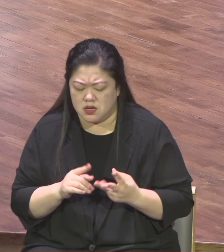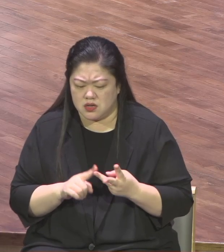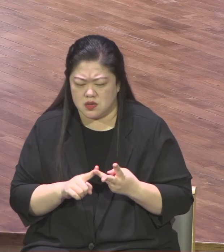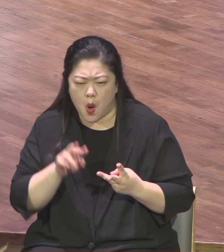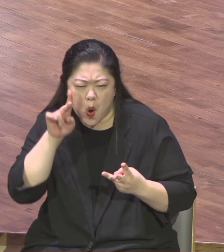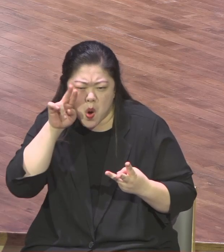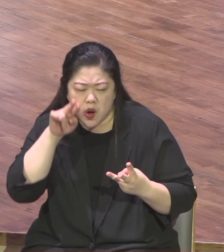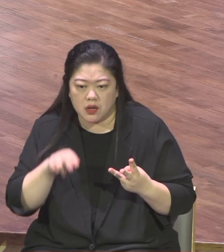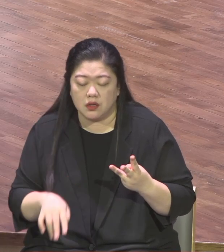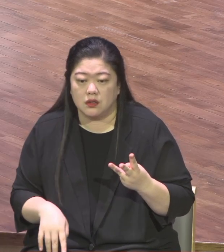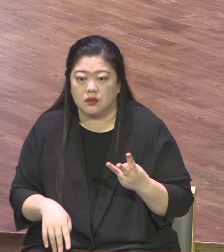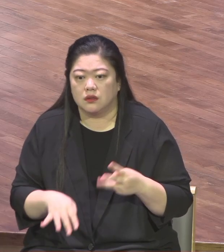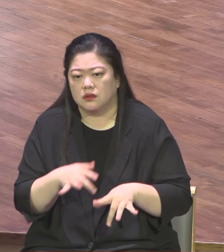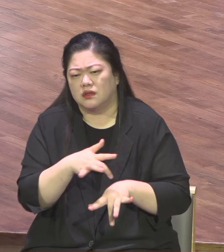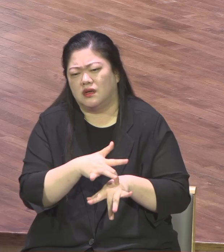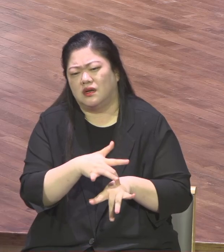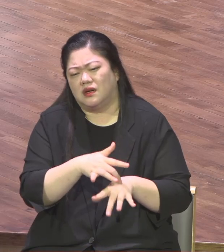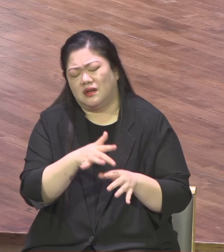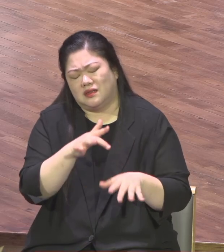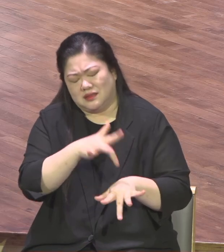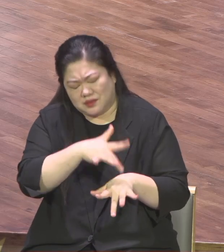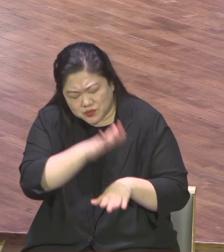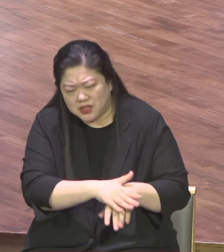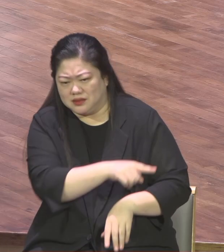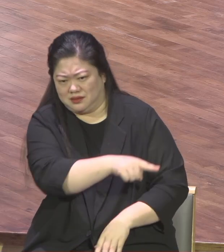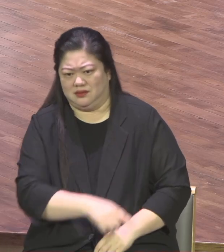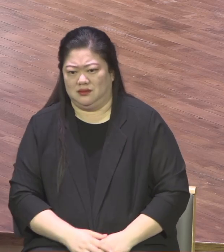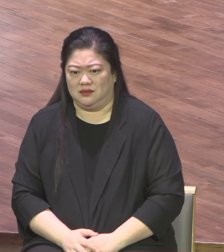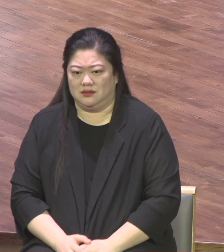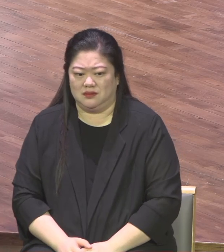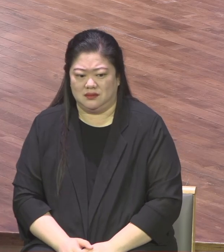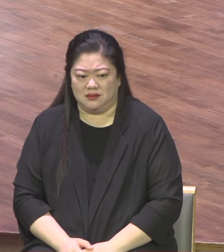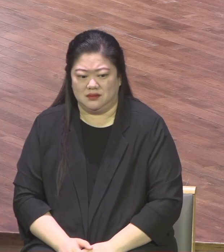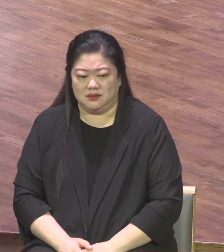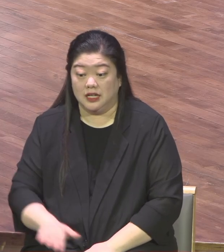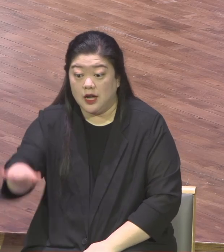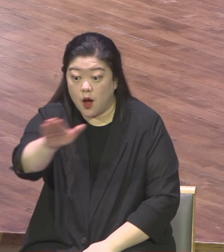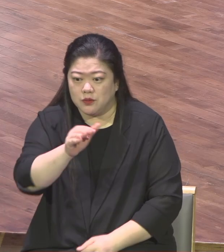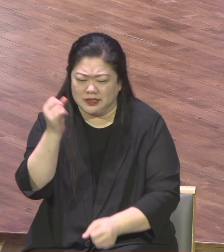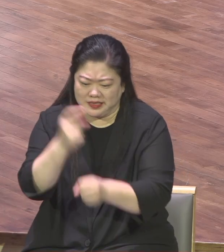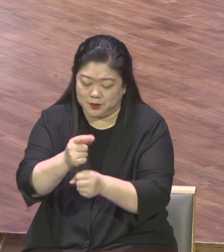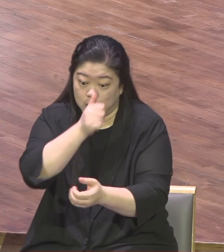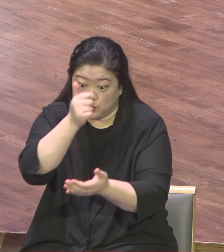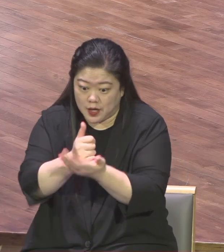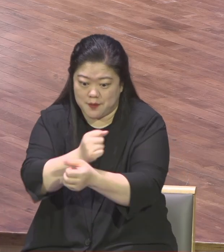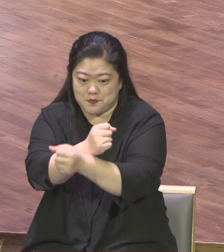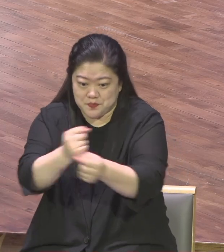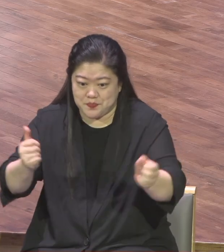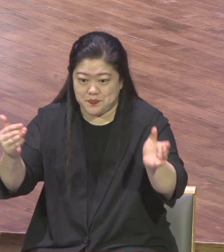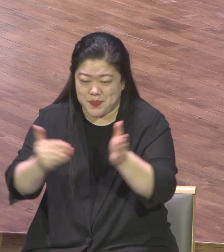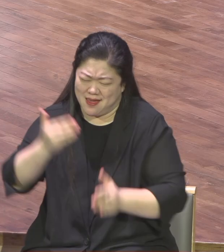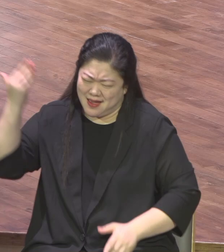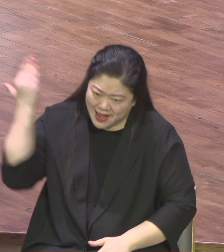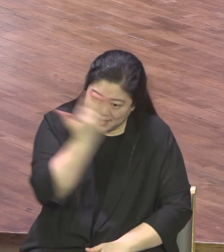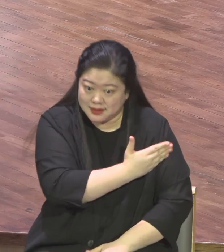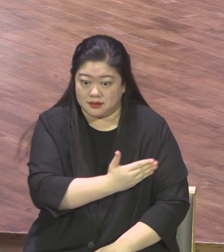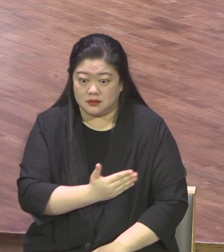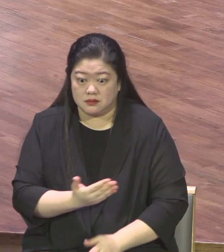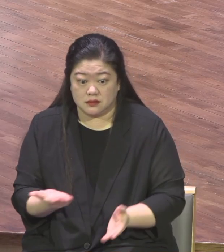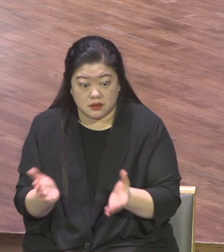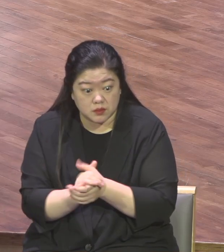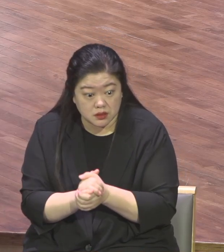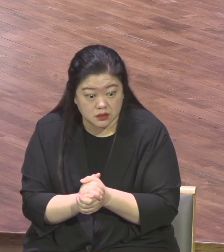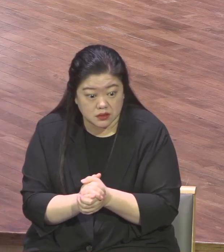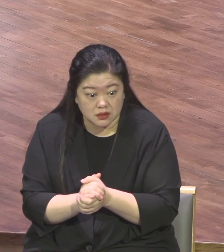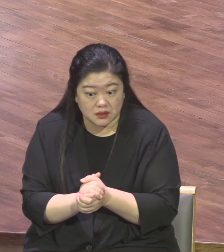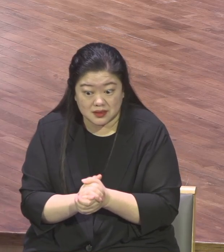원죄를 비롯해서 과거 현재 미래 모든 죄 완전 자유함 얻었다. 그래서 나 자유 우리 자유